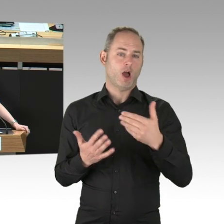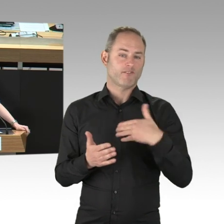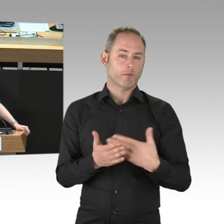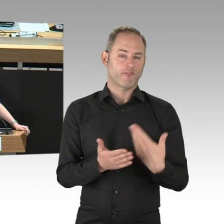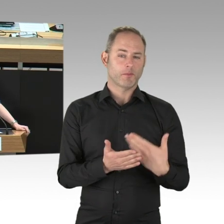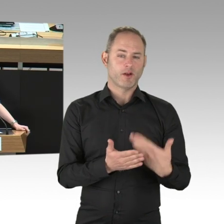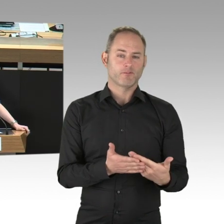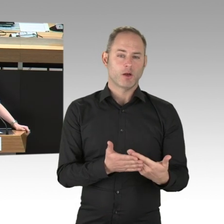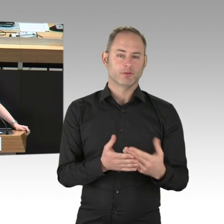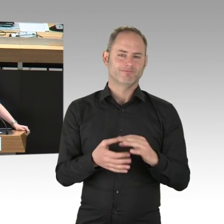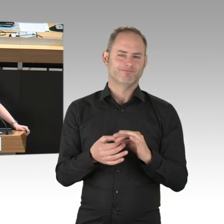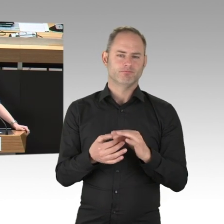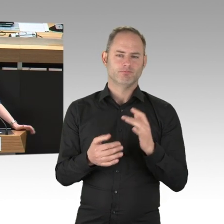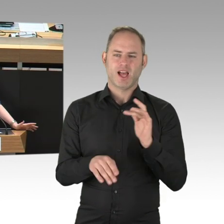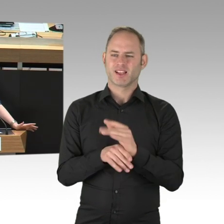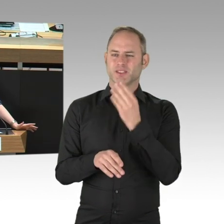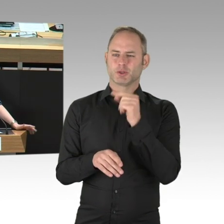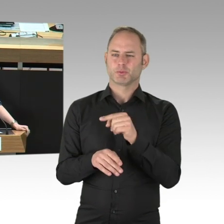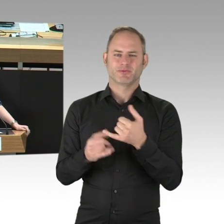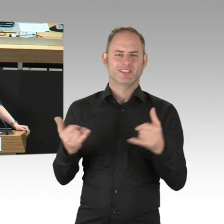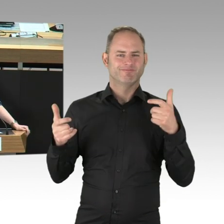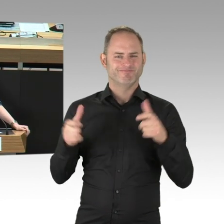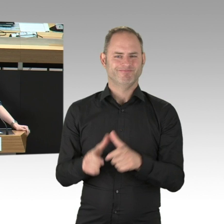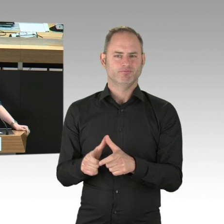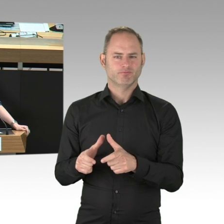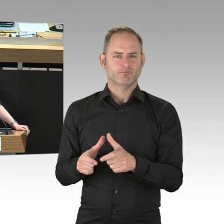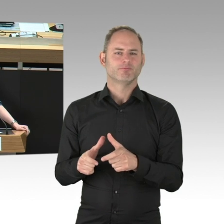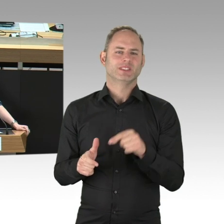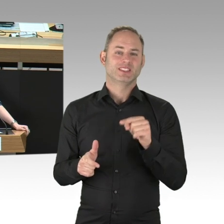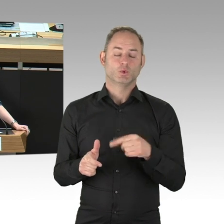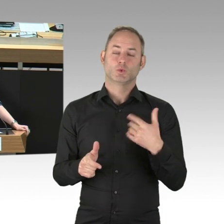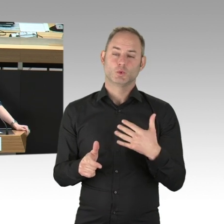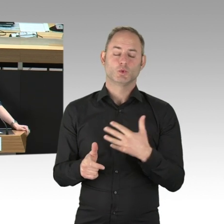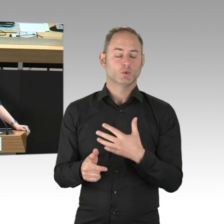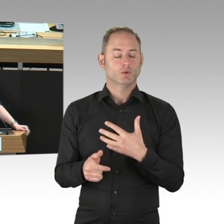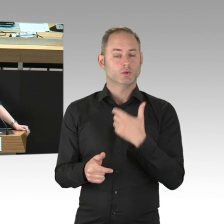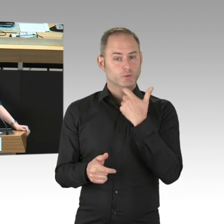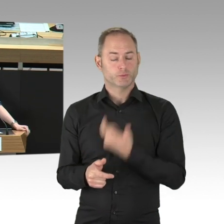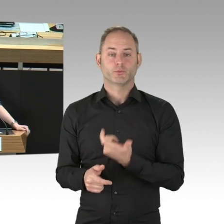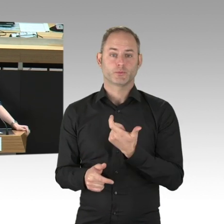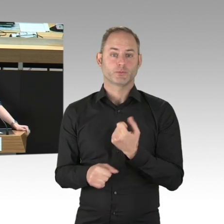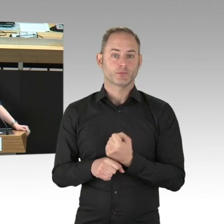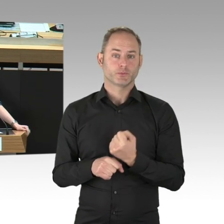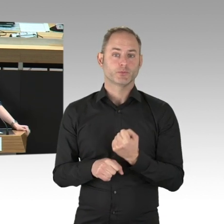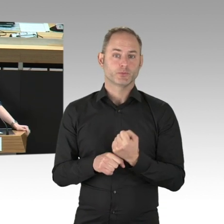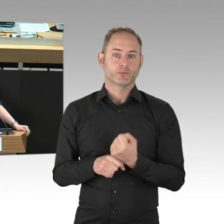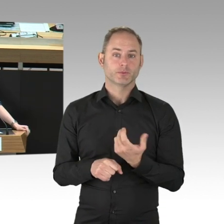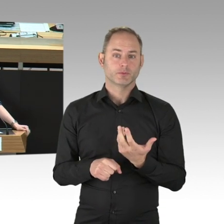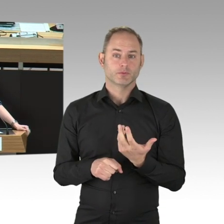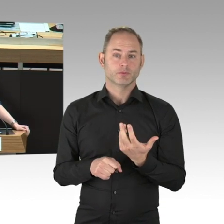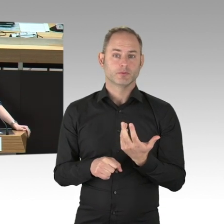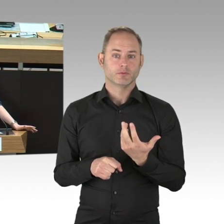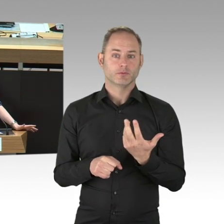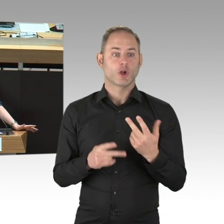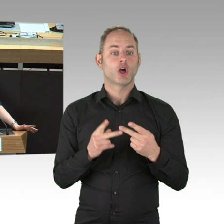Frage der Auswirkungen auf den Haushalt. Dort heißt es, ich darf zitieren, hier aufgeführte Maßnahmen sind im Haushaltsplan 2019